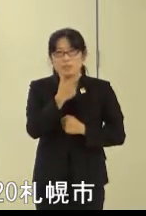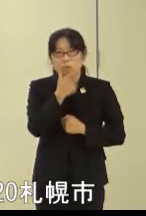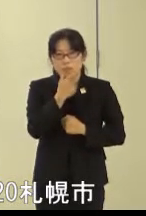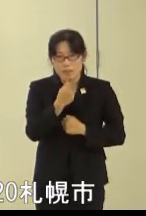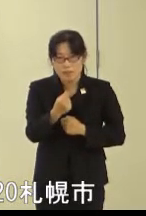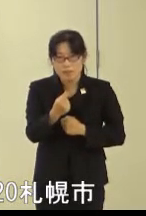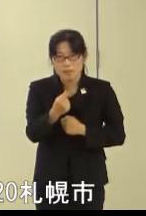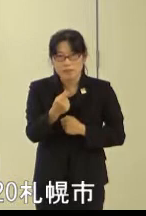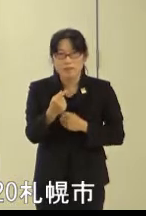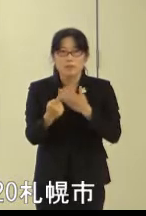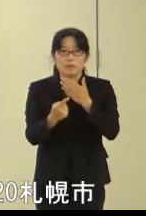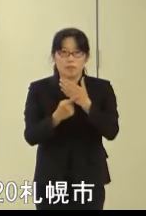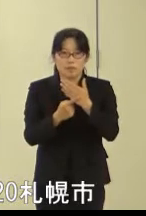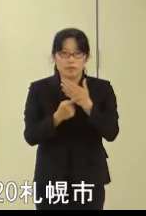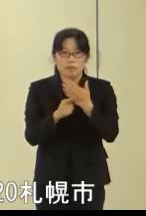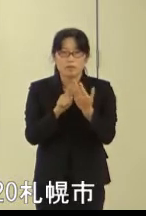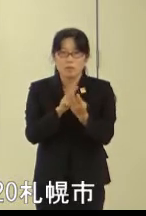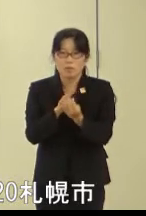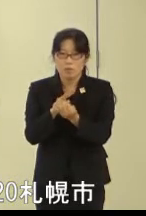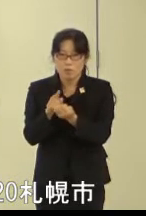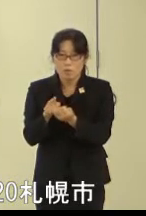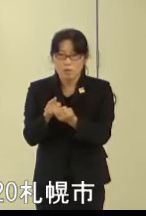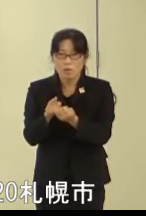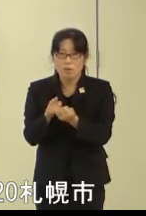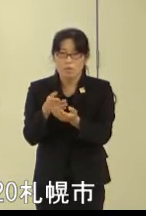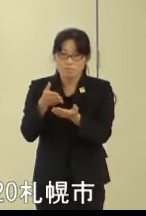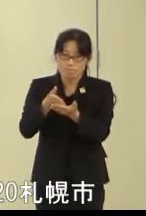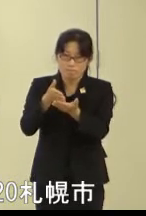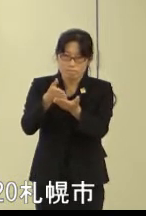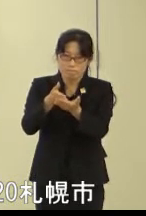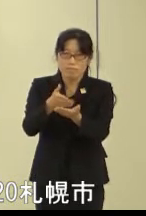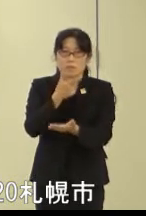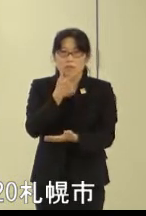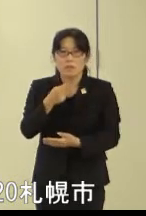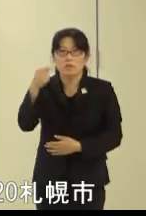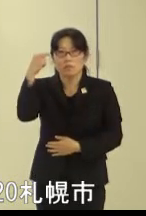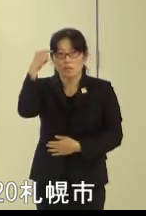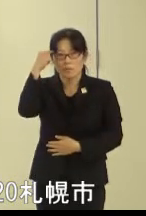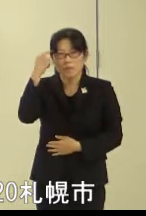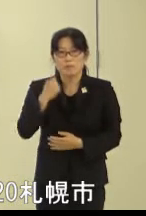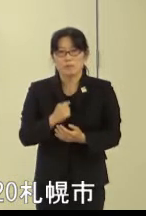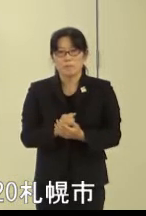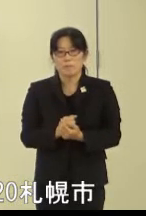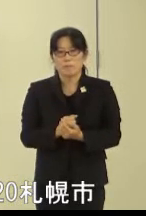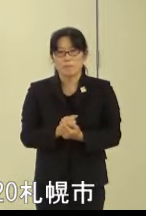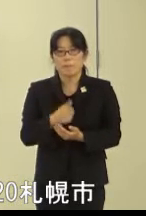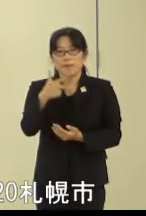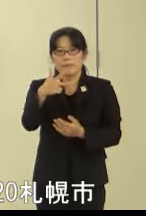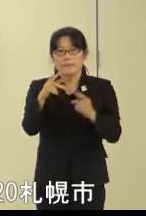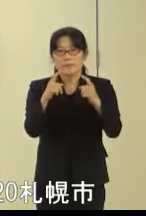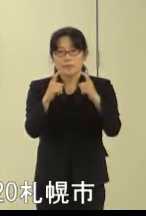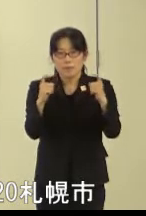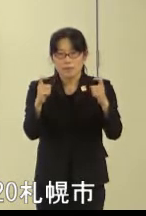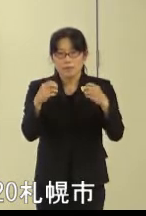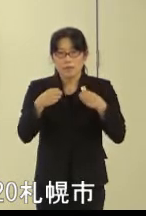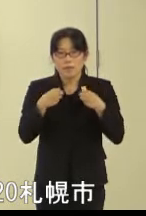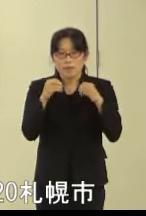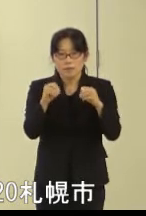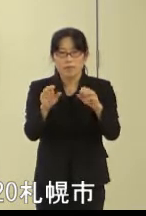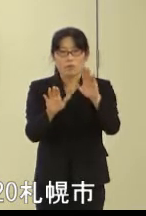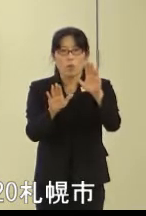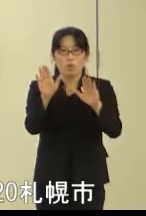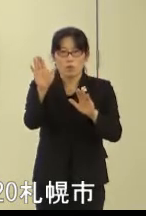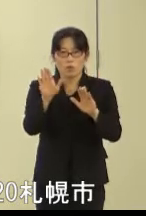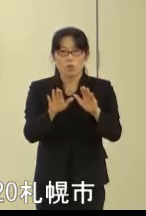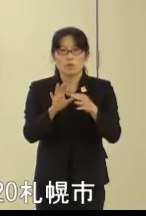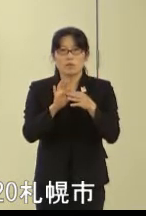私から呼びかけをさせていただきたいというふうに思っております技の市内の感染状況であり